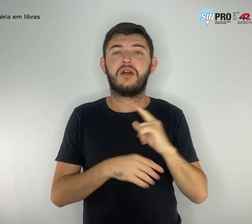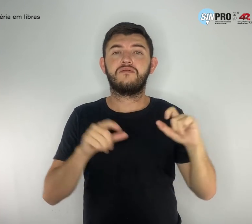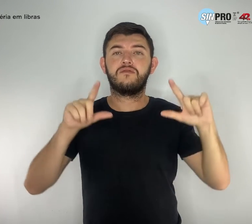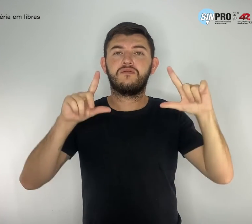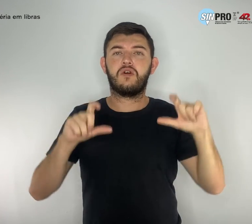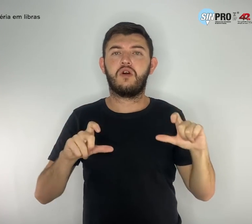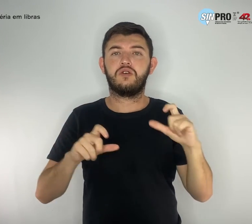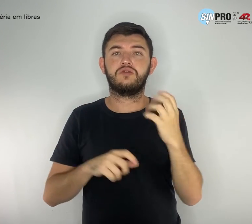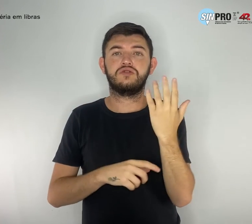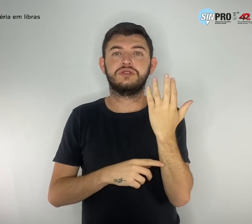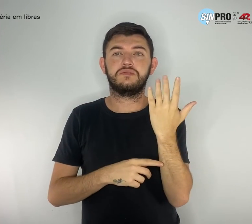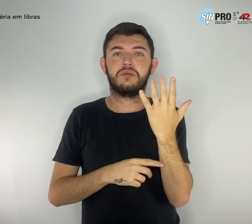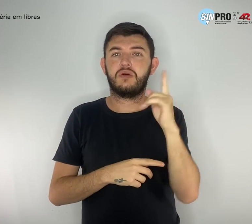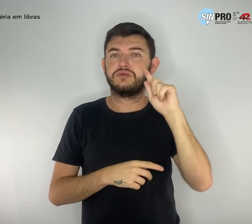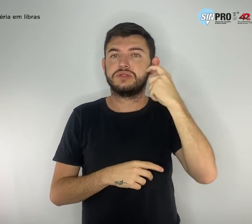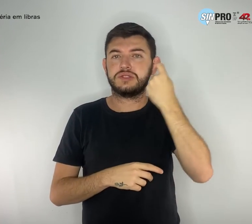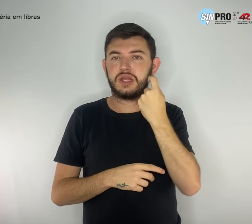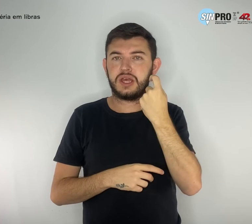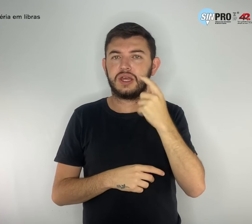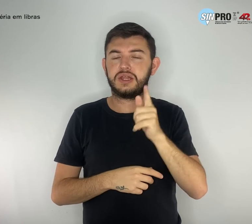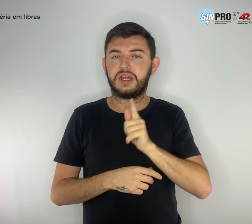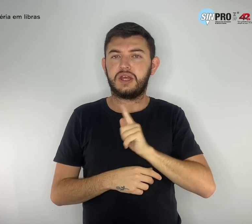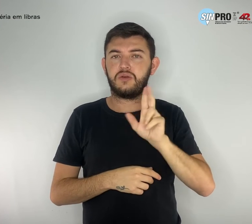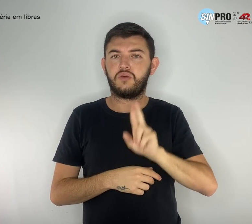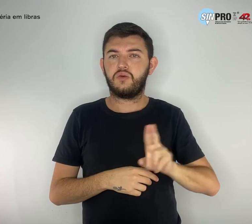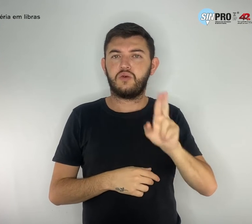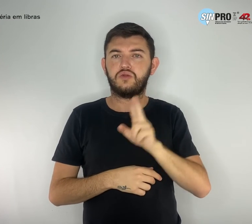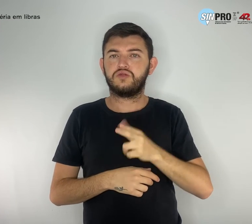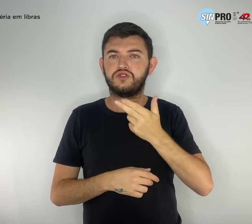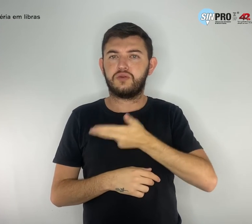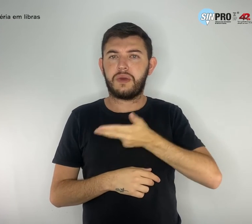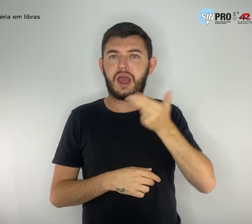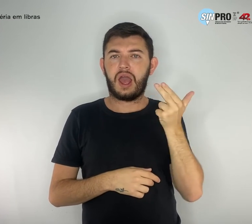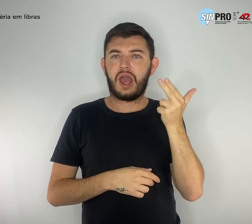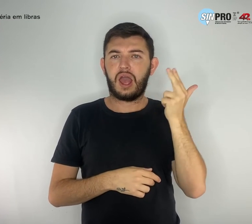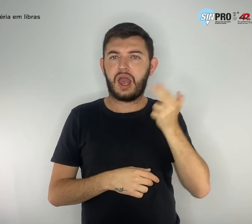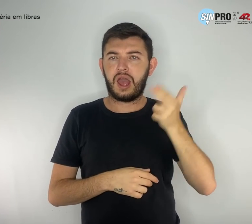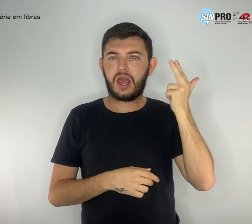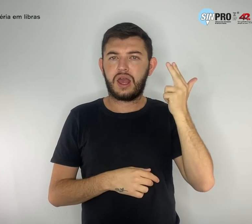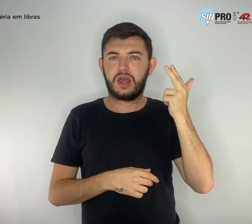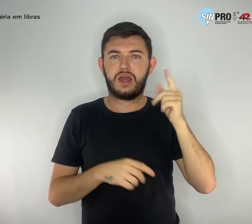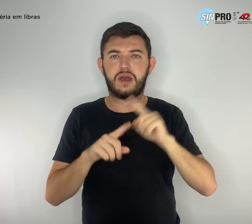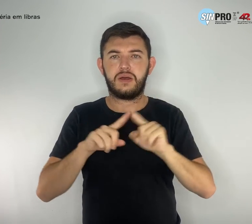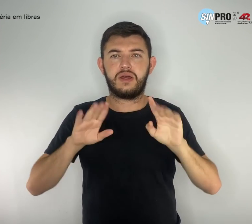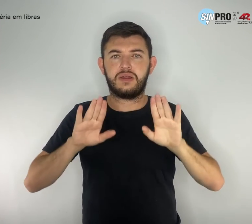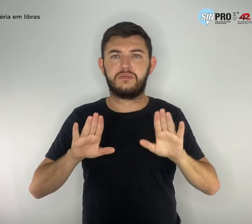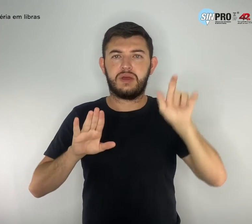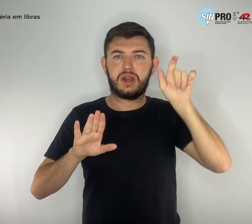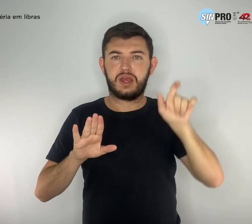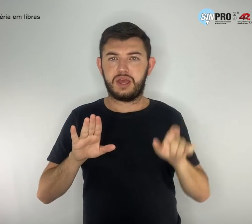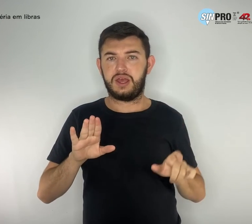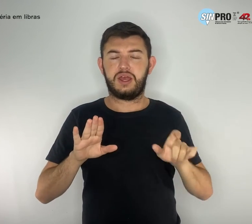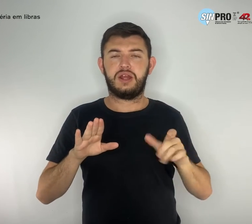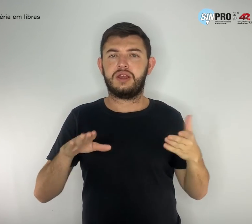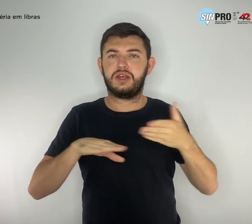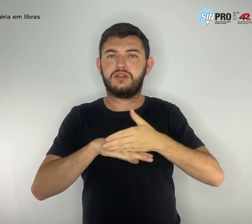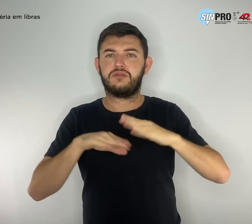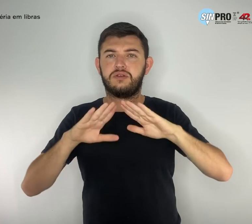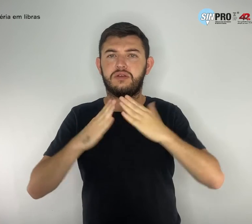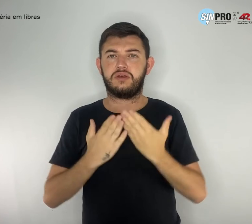uma arma. O assassino, que invadiu a instituição de ensino e fez vítimas, já foi identificado